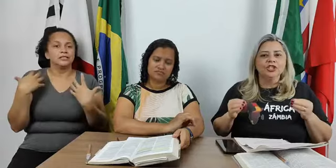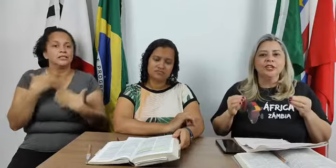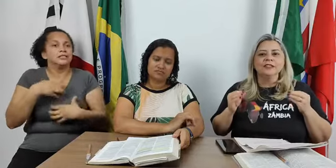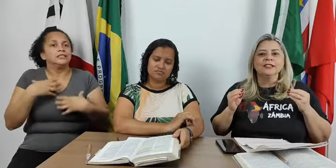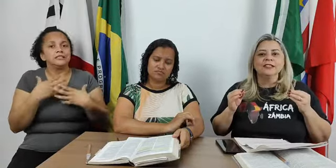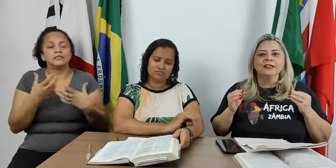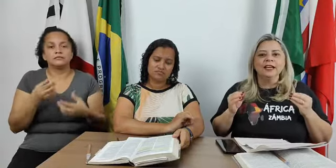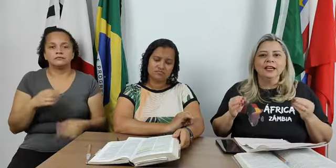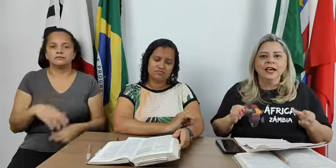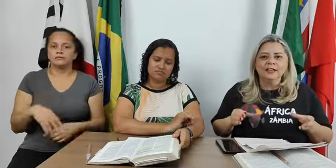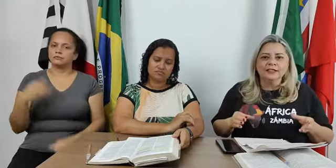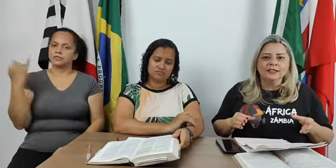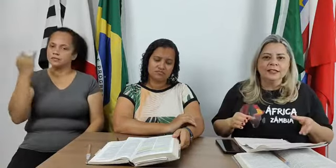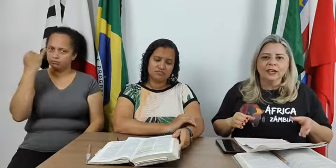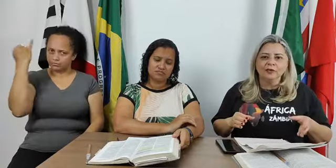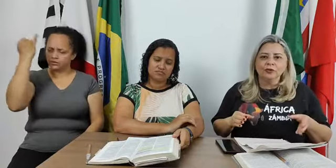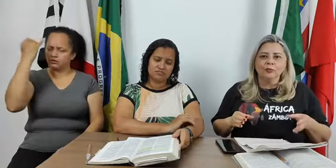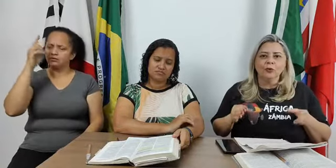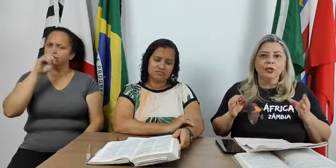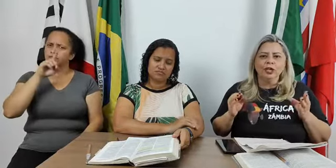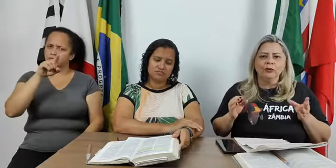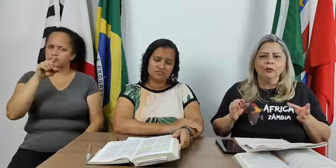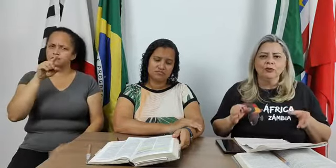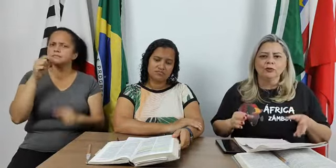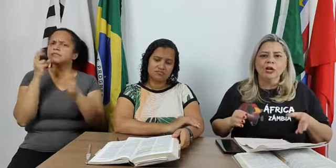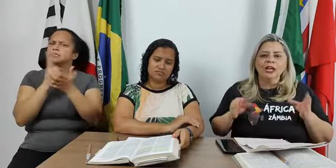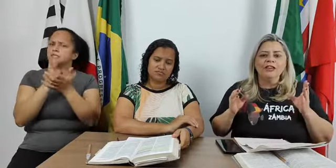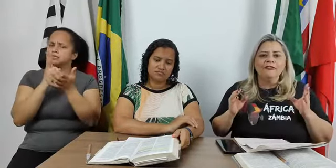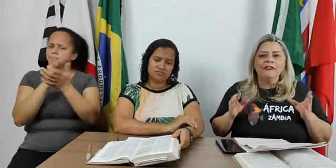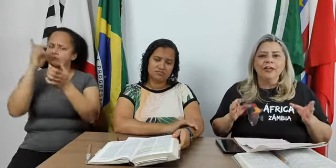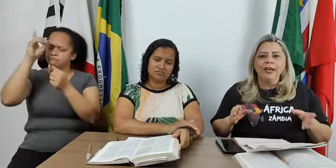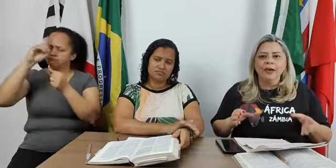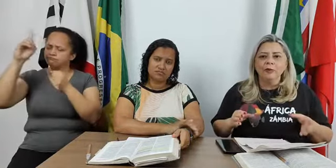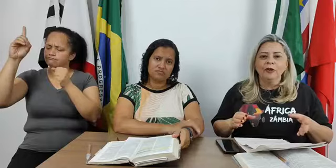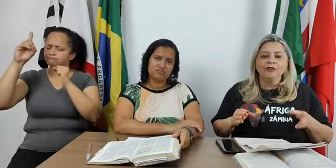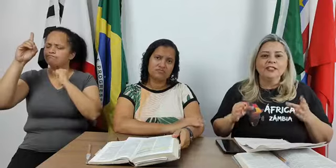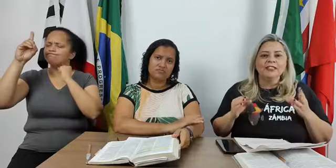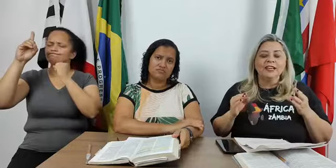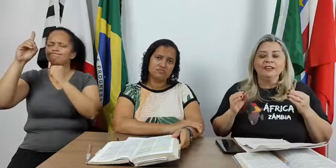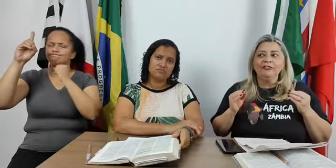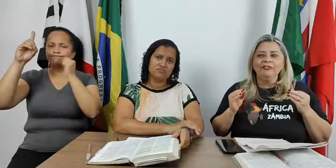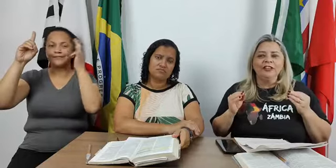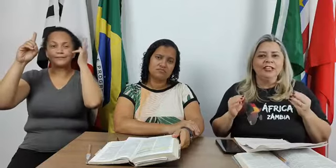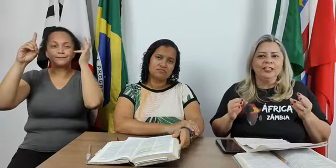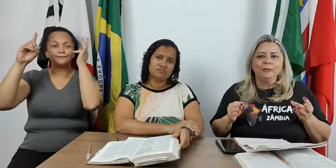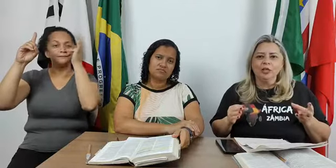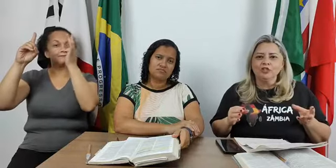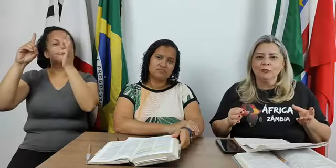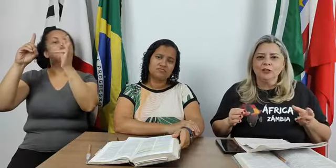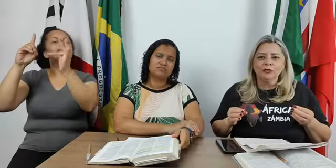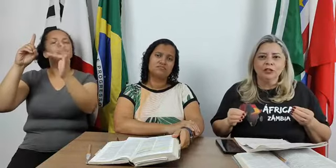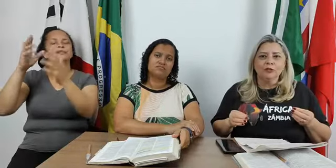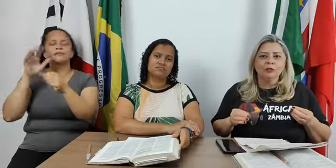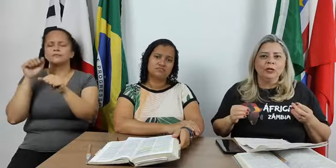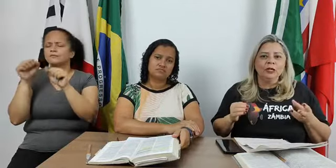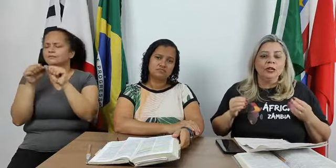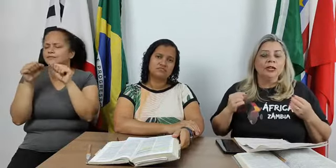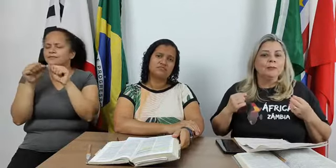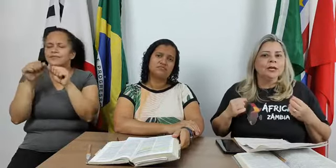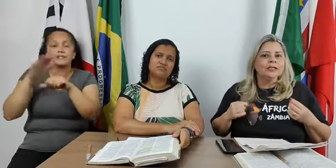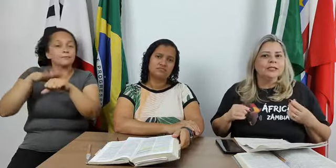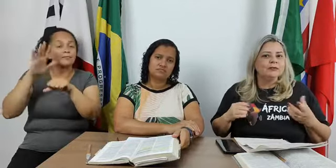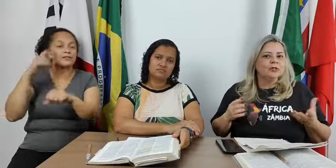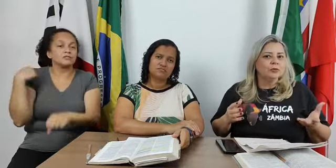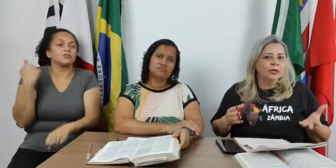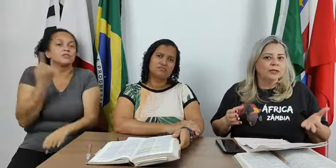a gente se entregar a esse Deus poderoso e fiel para fazer infinitamente mais do que tudo